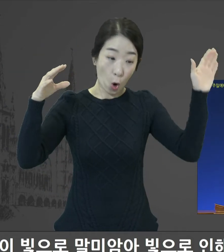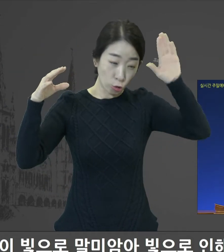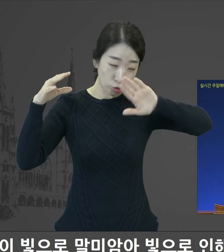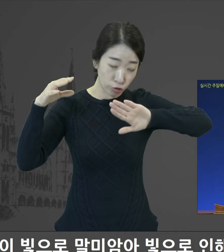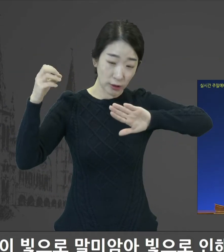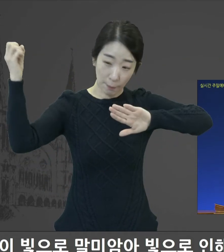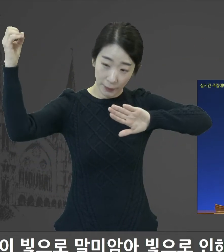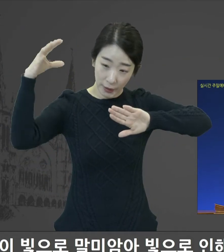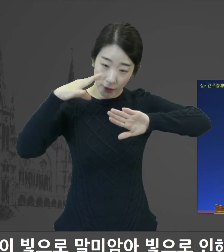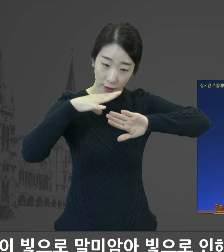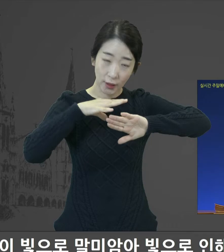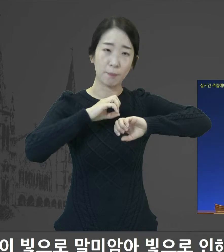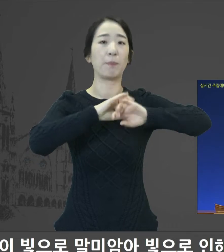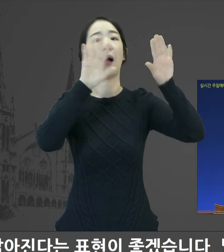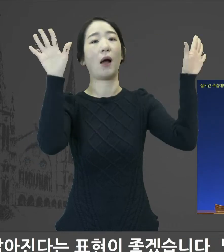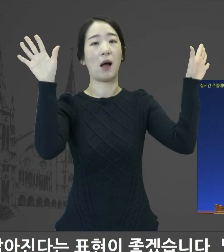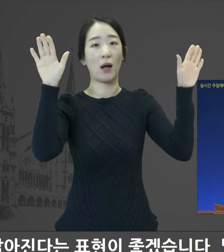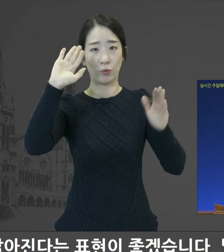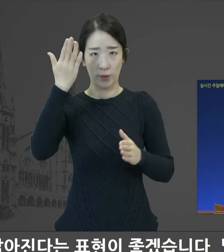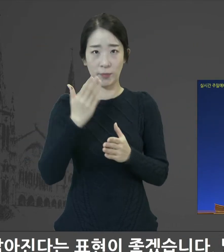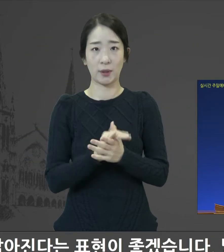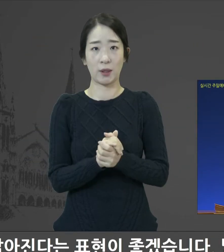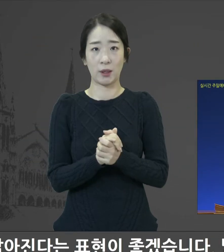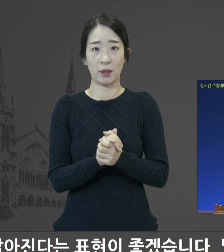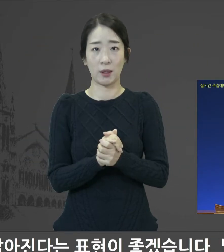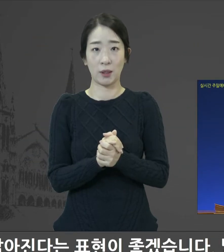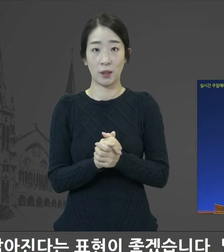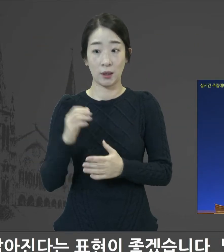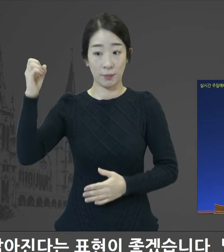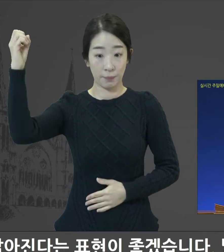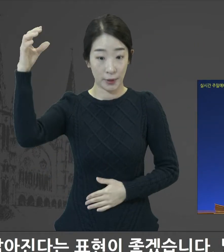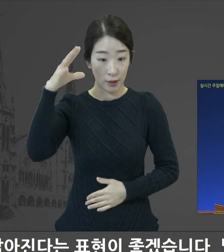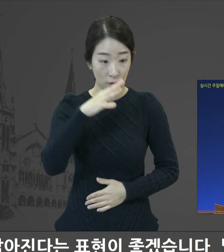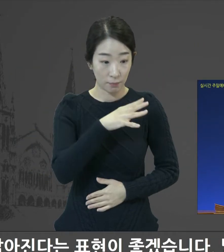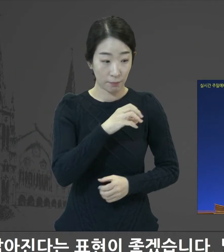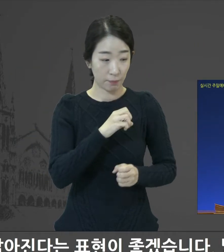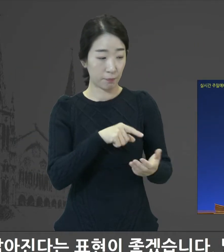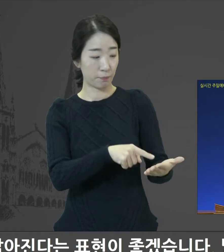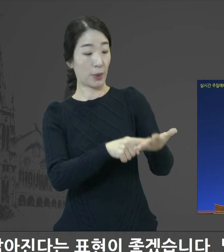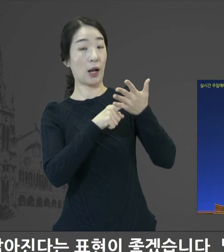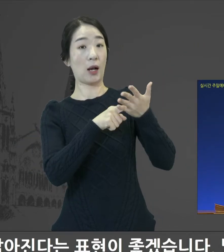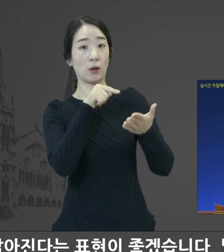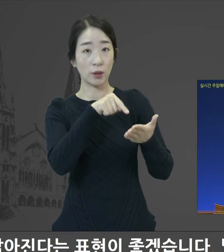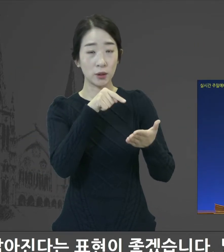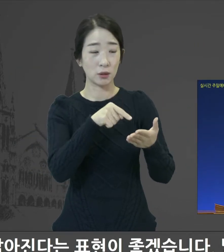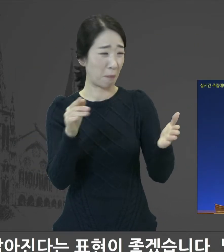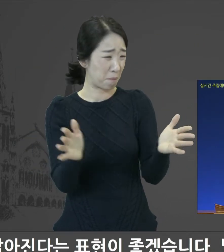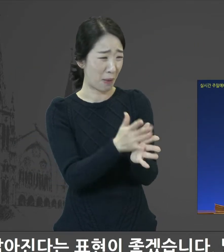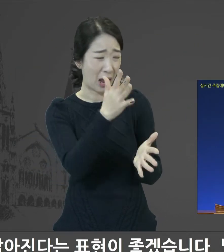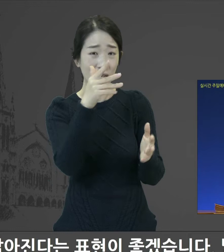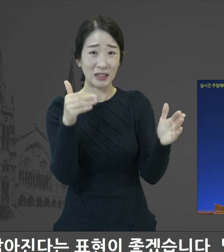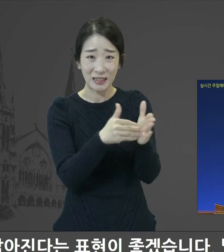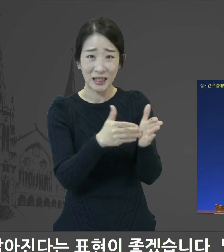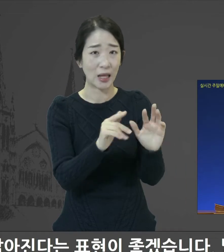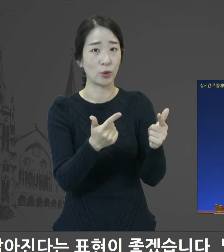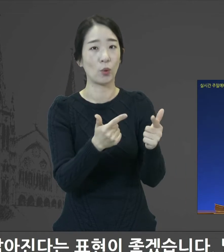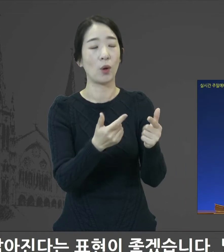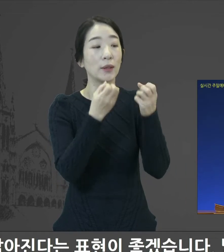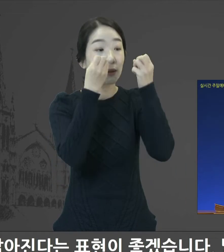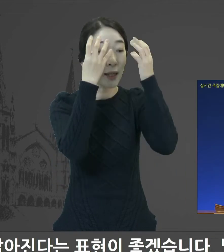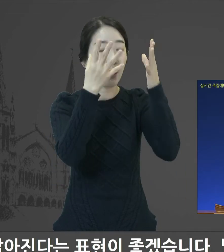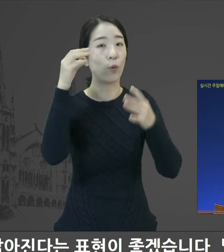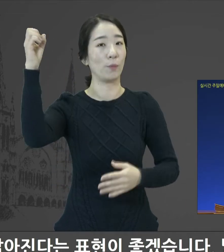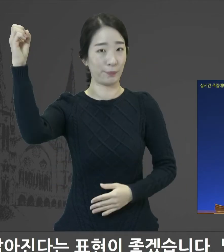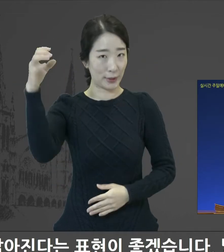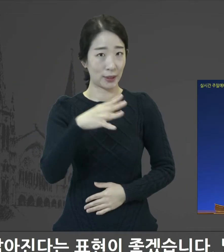그것마다 빛이라라고 선포하는 겁니다. 빛에서 밝아진 그것들은 그저 그냥 빛나는 것으로 끝나는 것이 아니라 새로운 빛이